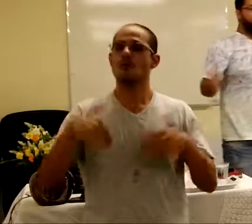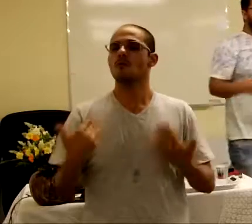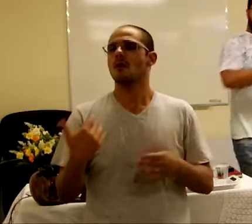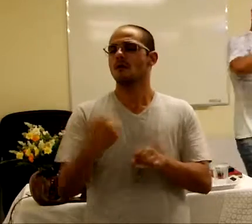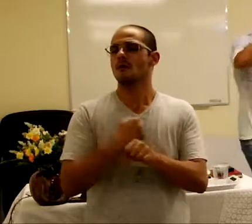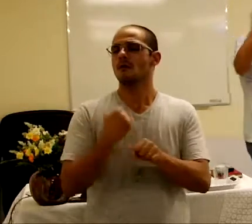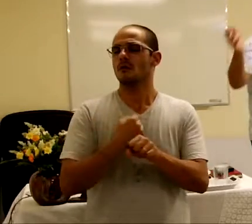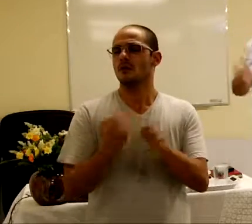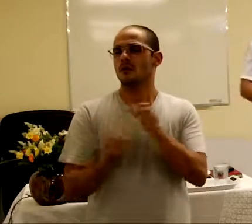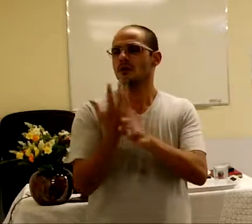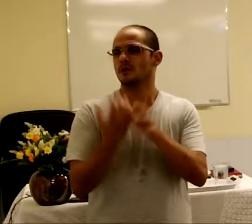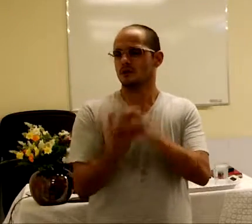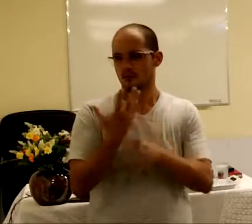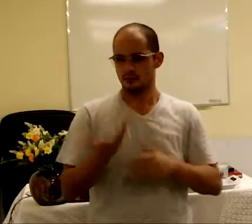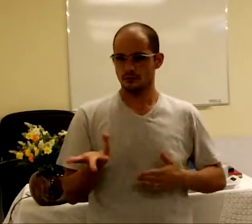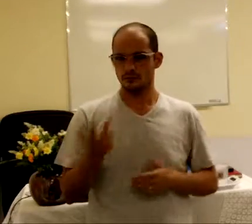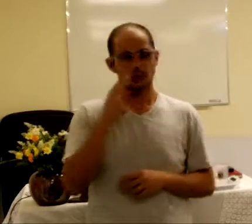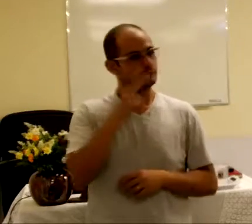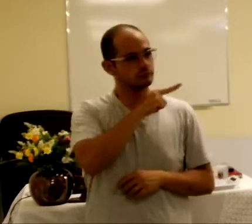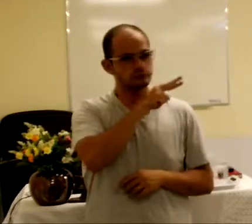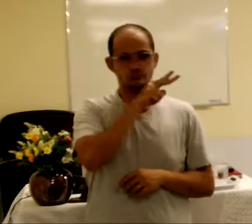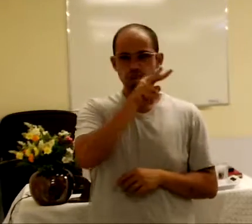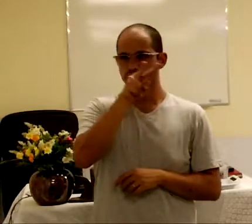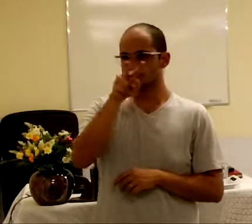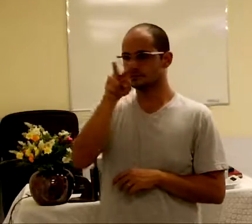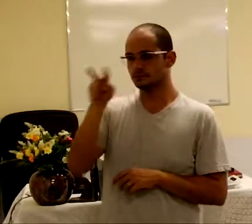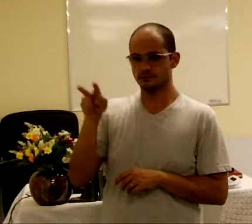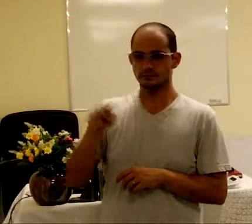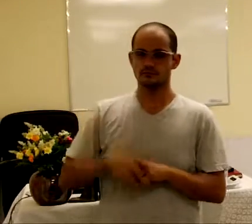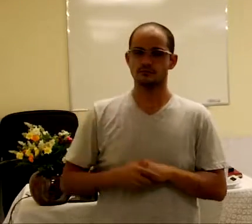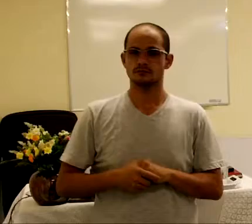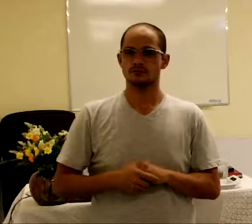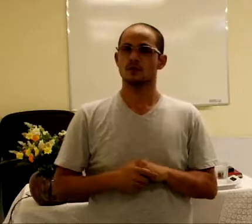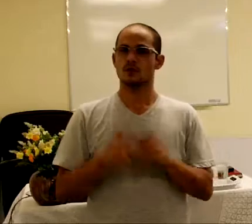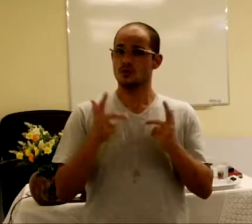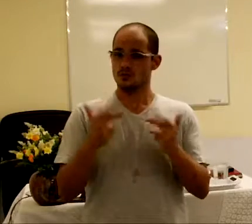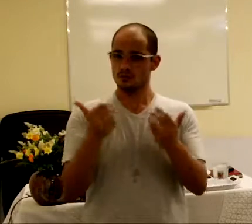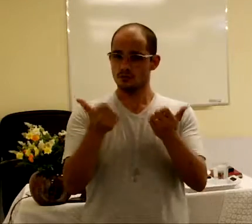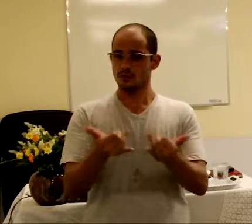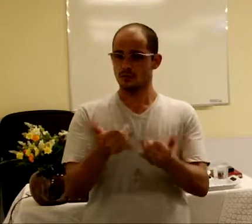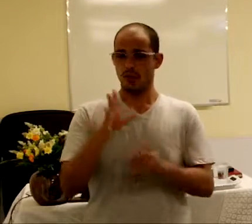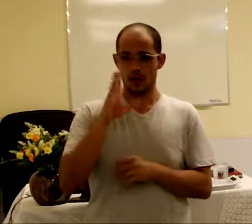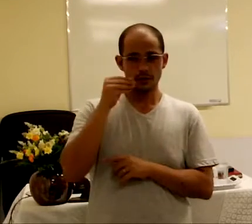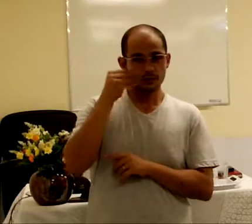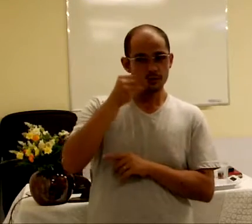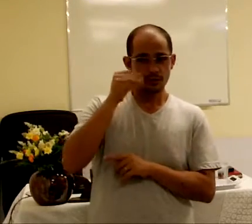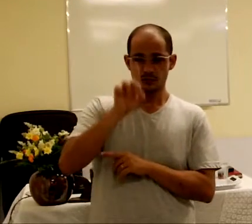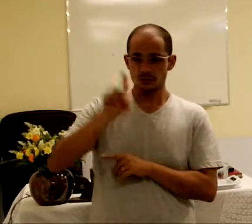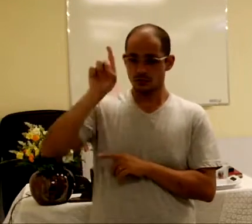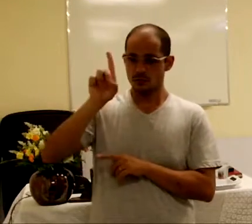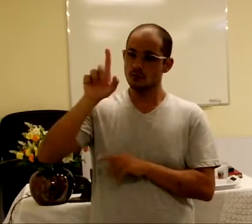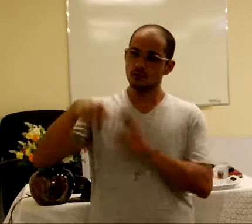gente olha em volta. Né? É o que eu falei, volto no início. A experiência de Deus é de cada